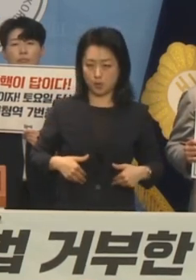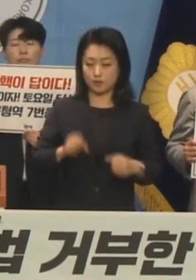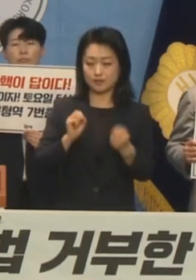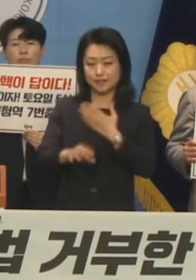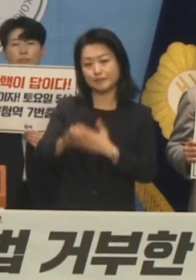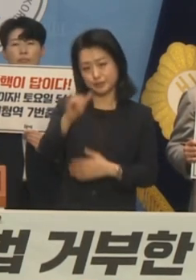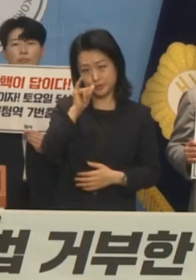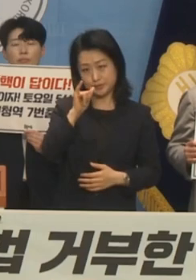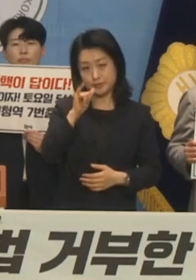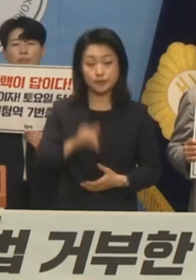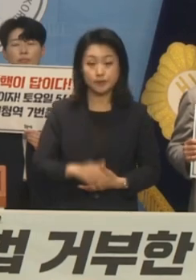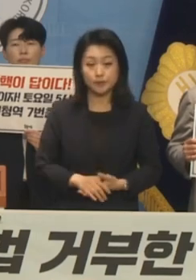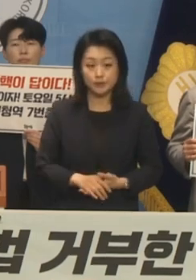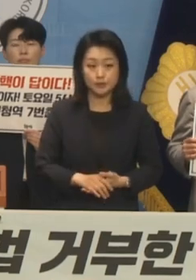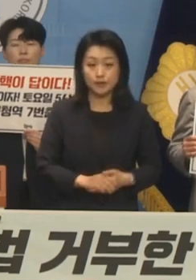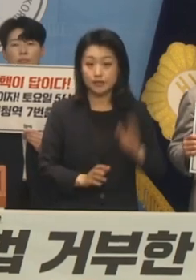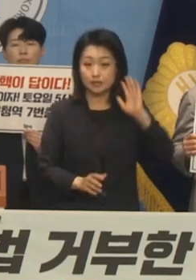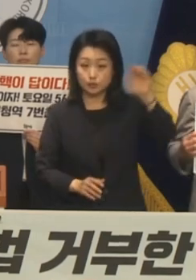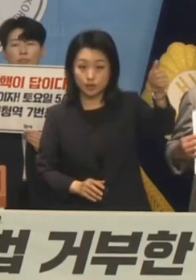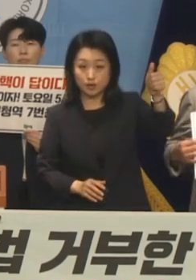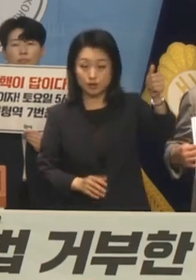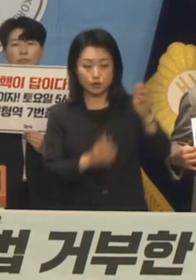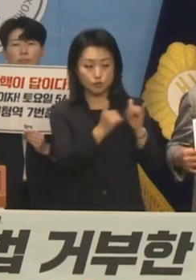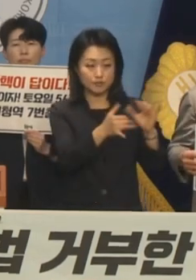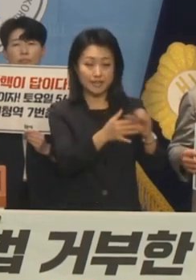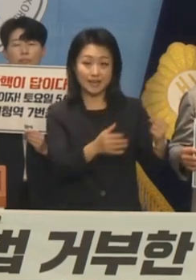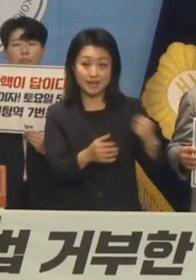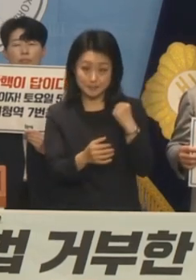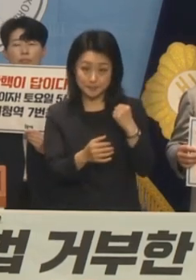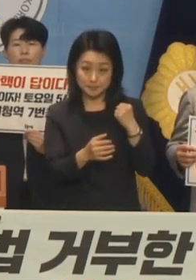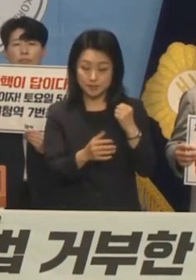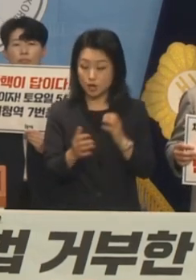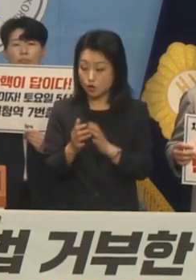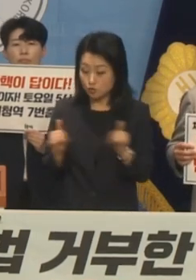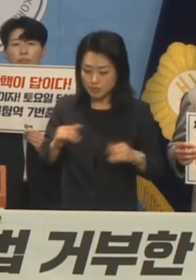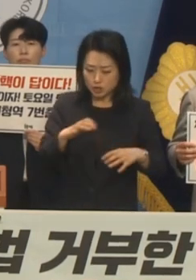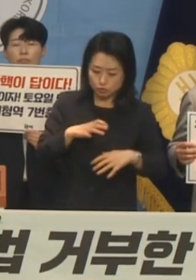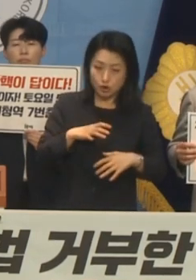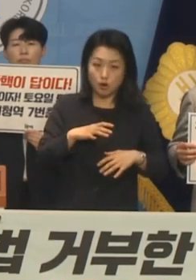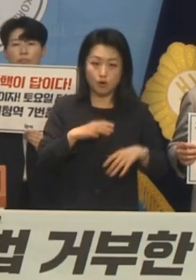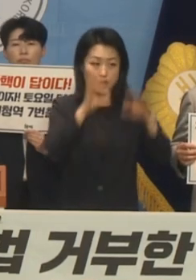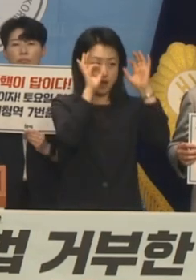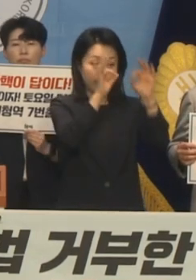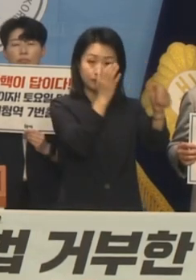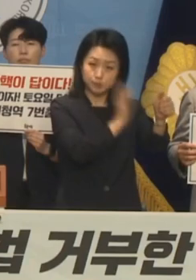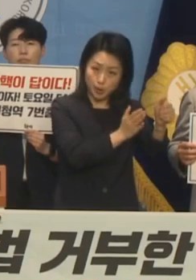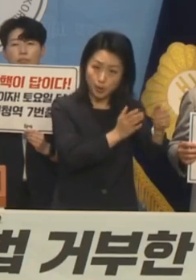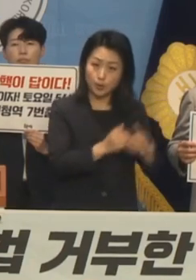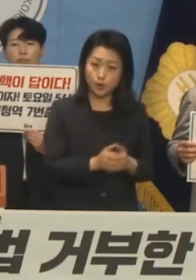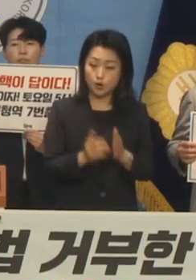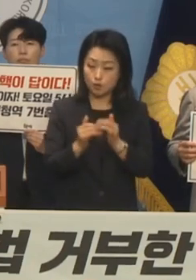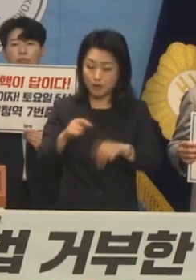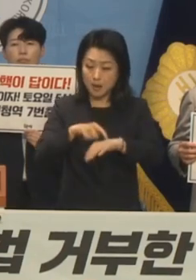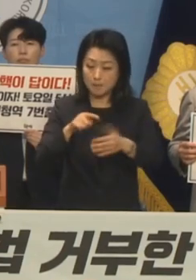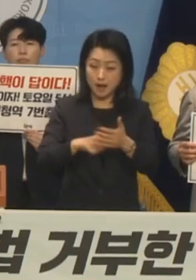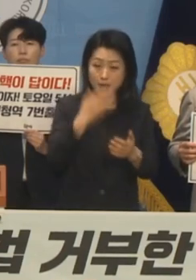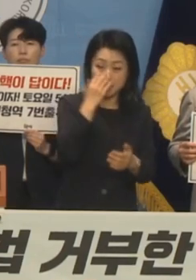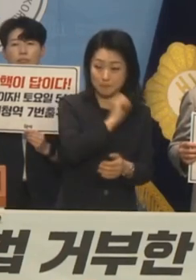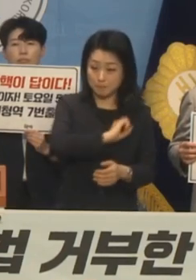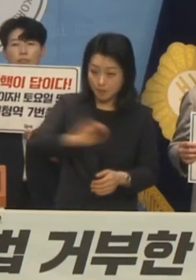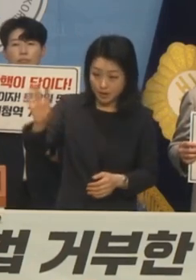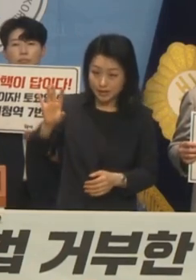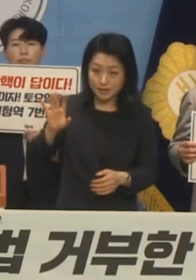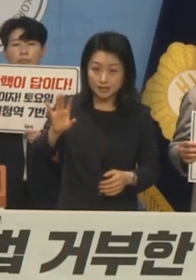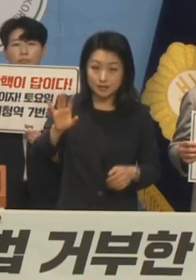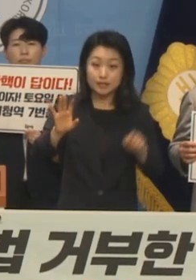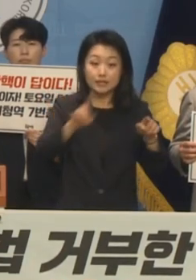있었습니다. 윤석열 대통령과 국민의힘은 국민을 두려워하십시오. 민의를 저버린 역대 정권의